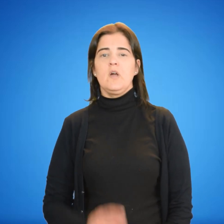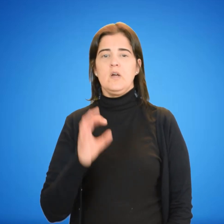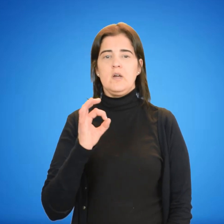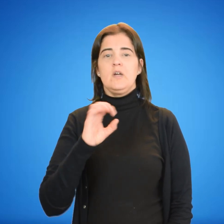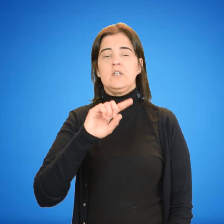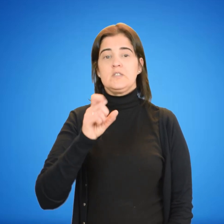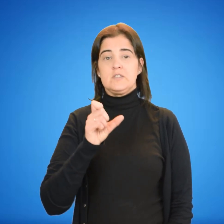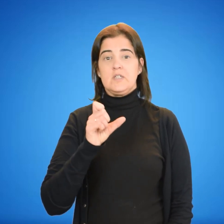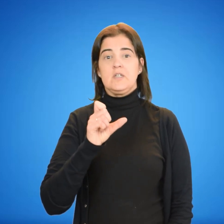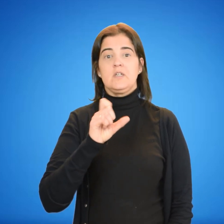sexualidad